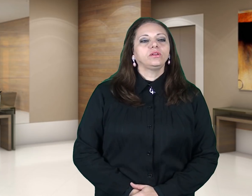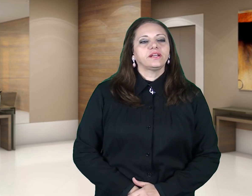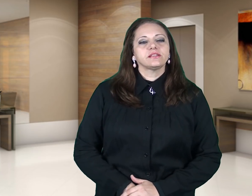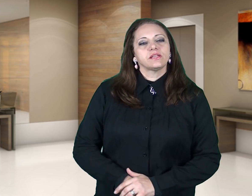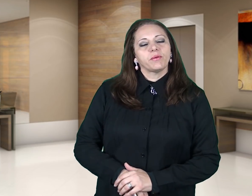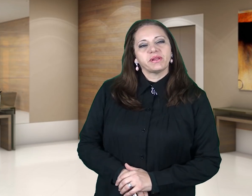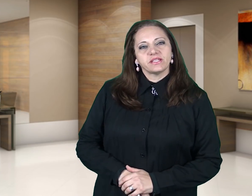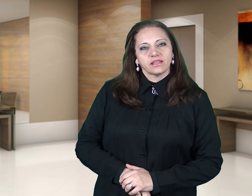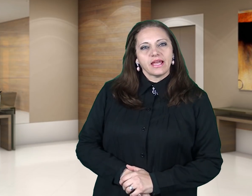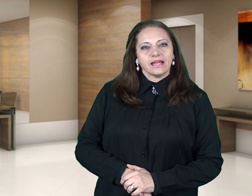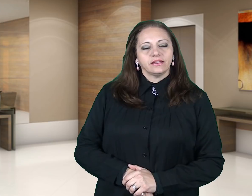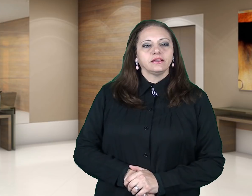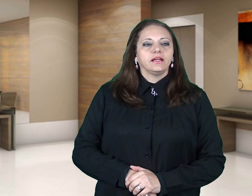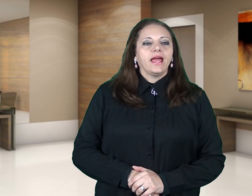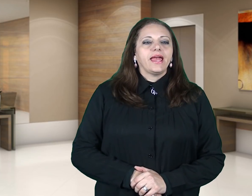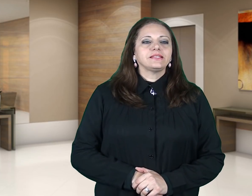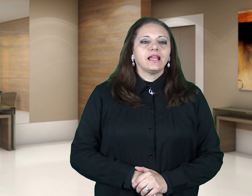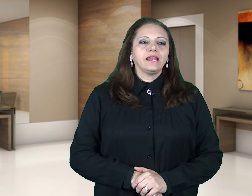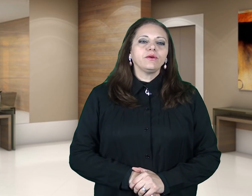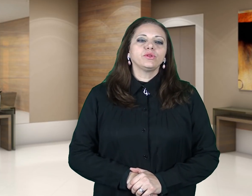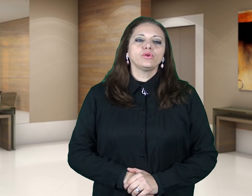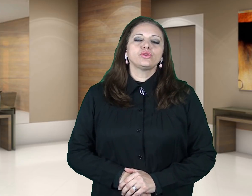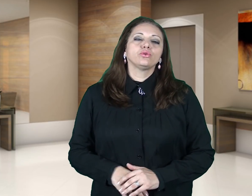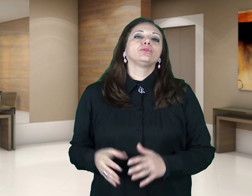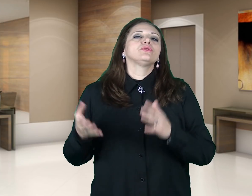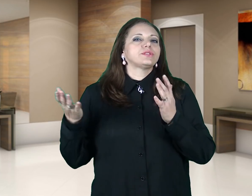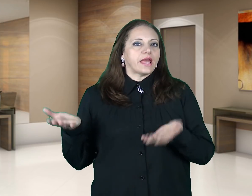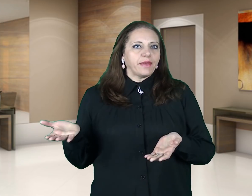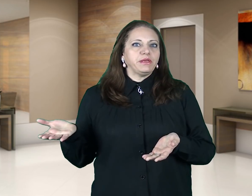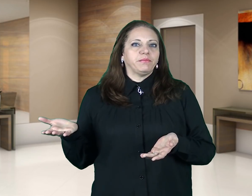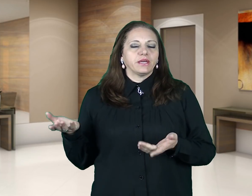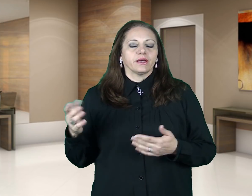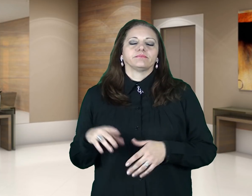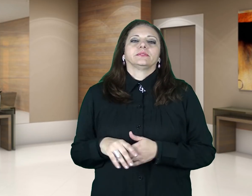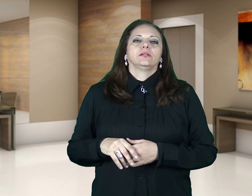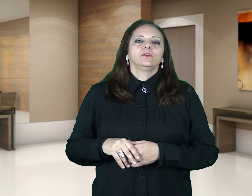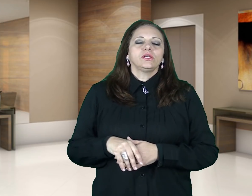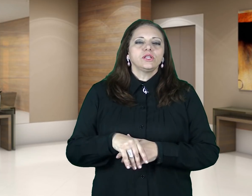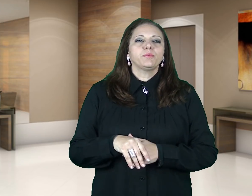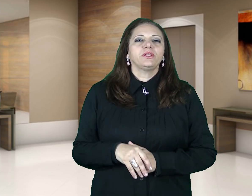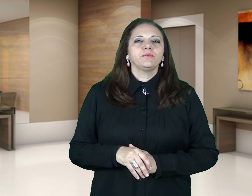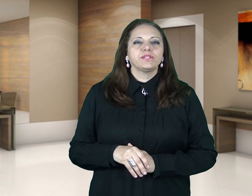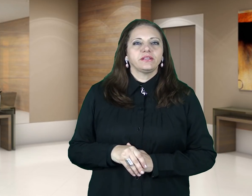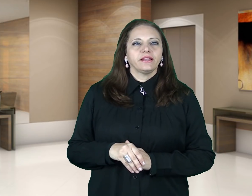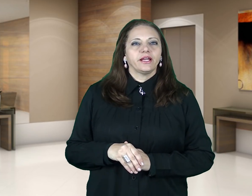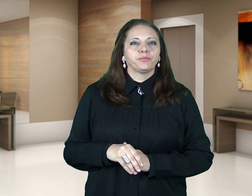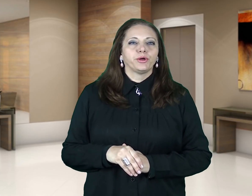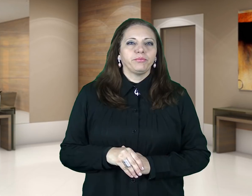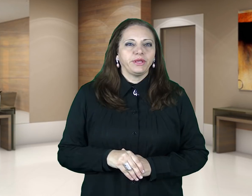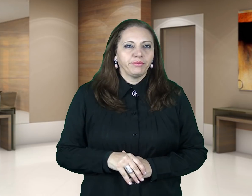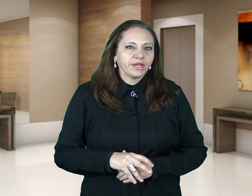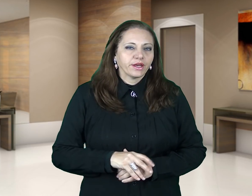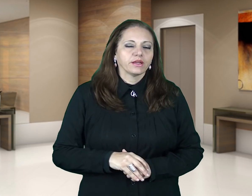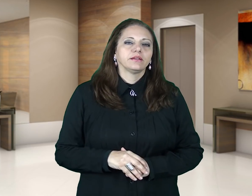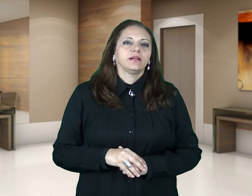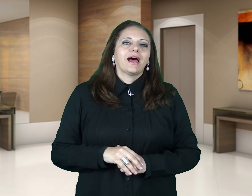Outra questão apresentada é se a língua dos surdos é mímica. O que nós podemos entender por mímica?